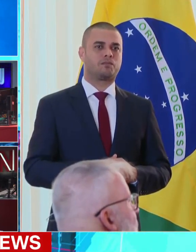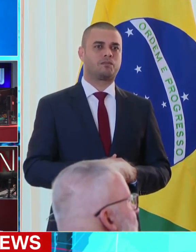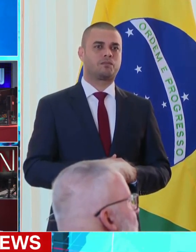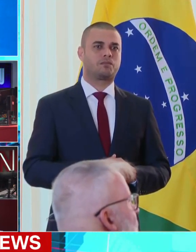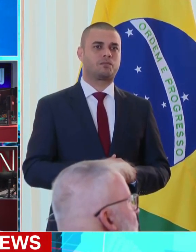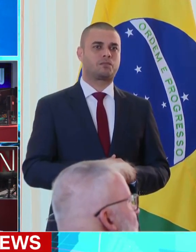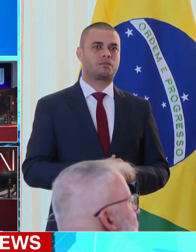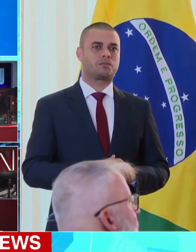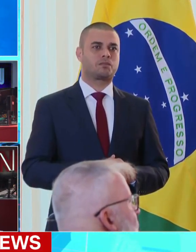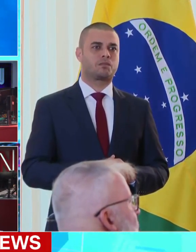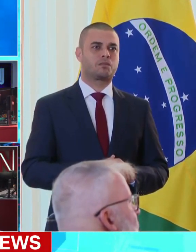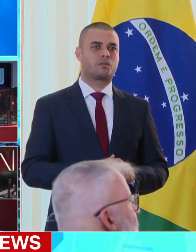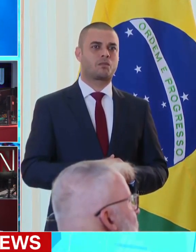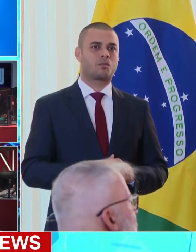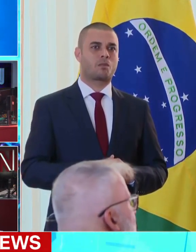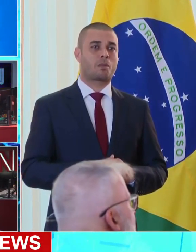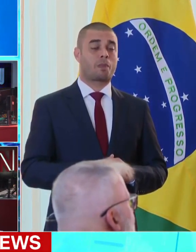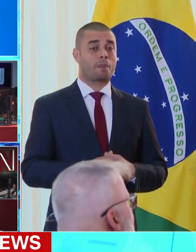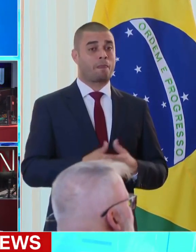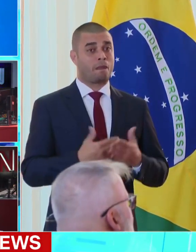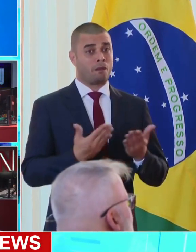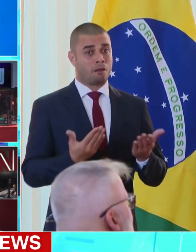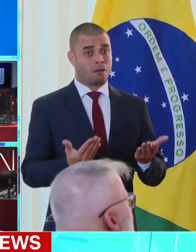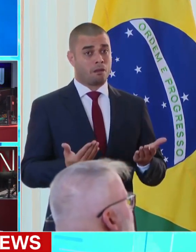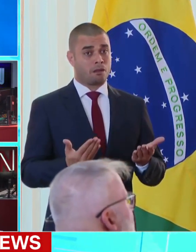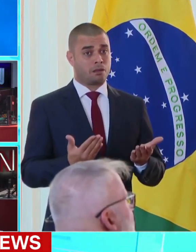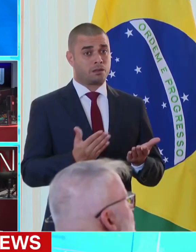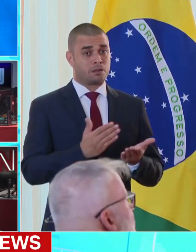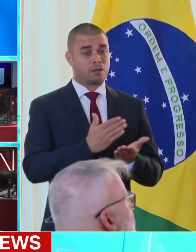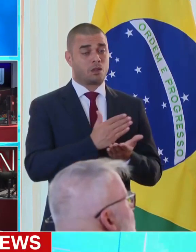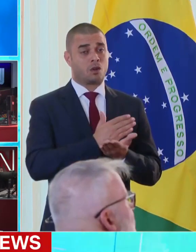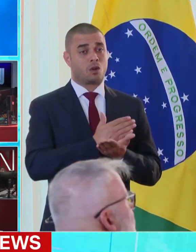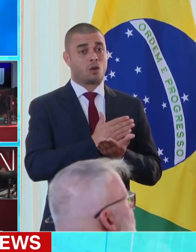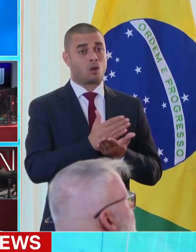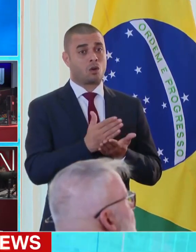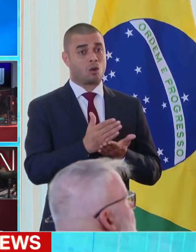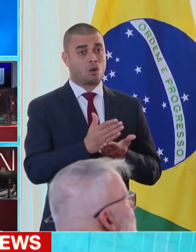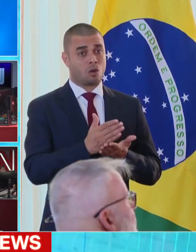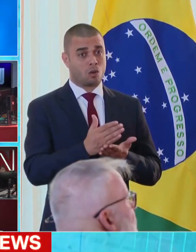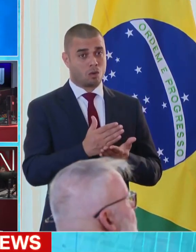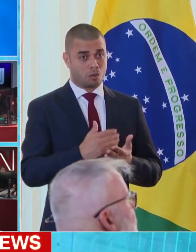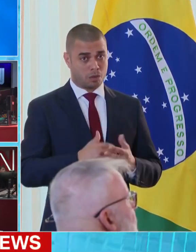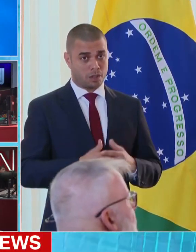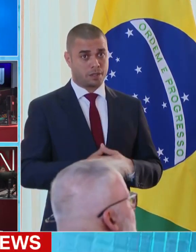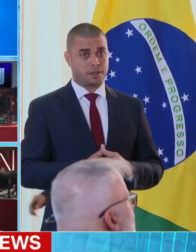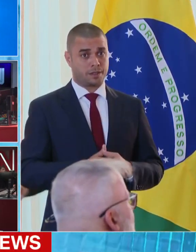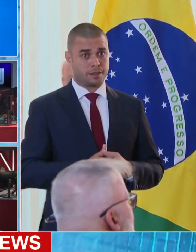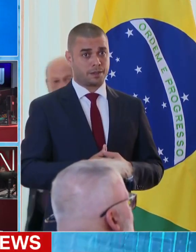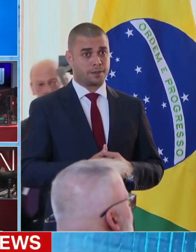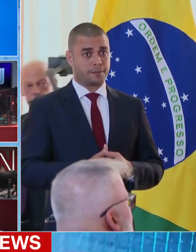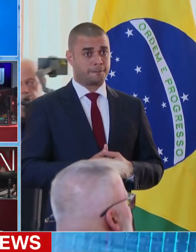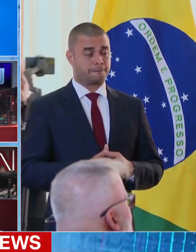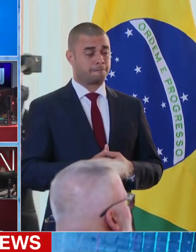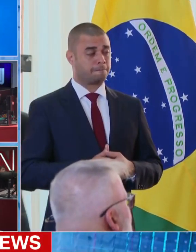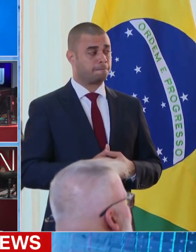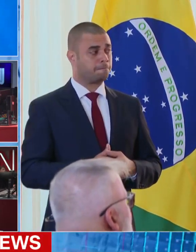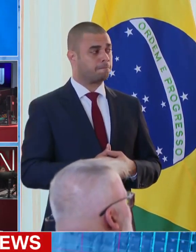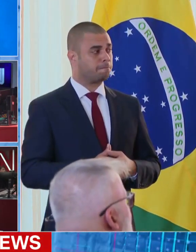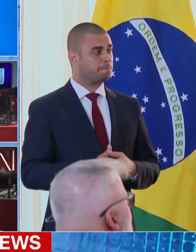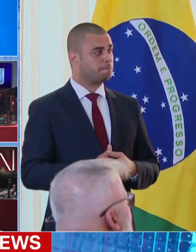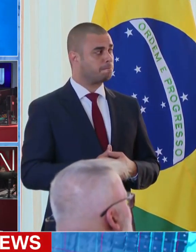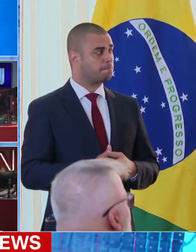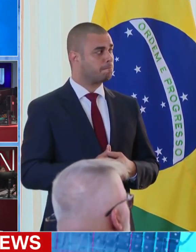distorcidas com o propósito de afetar a credibilidade do sistema eleitoral bem importante Oi gente é a primeira